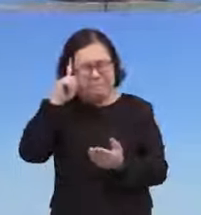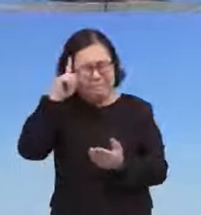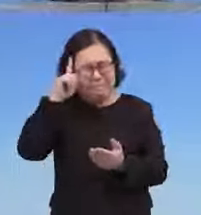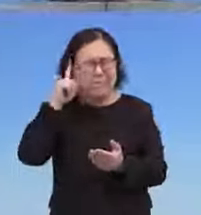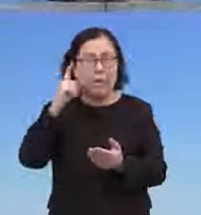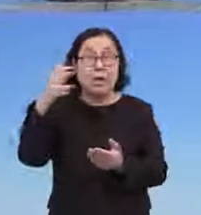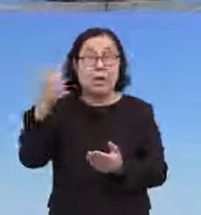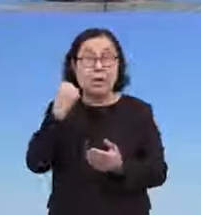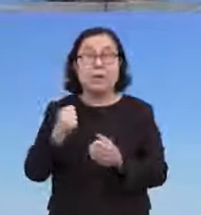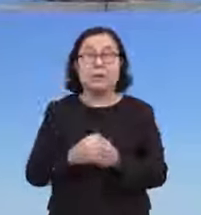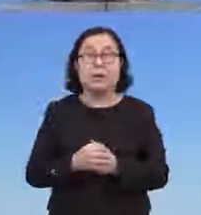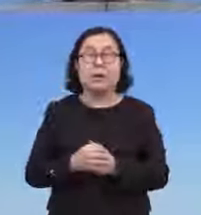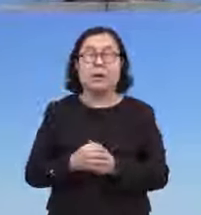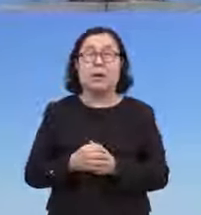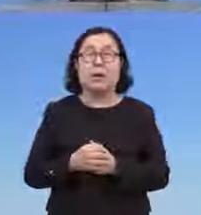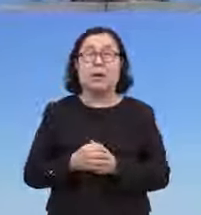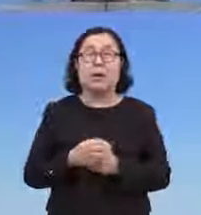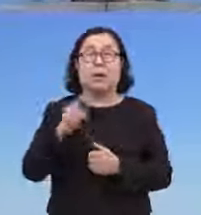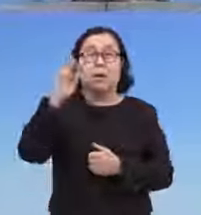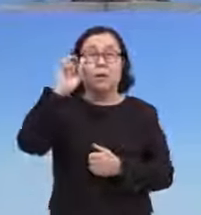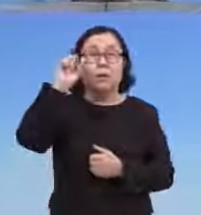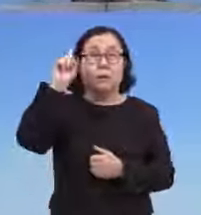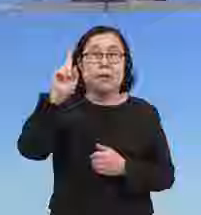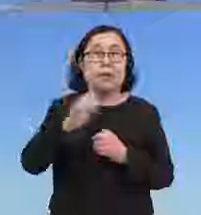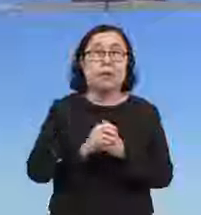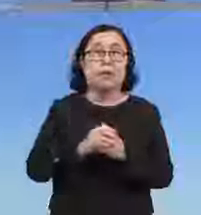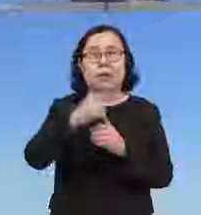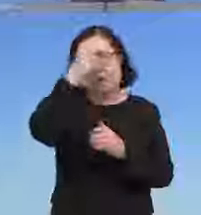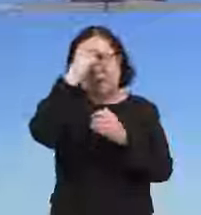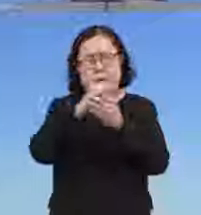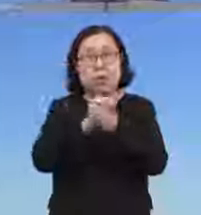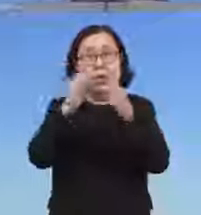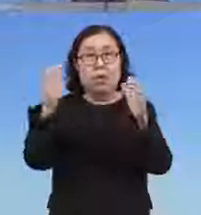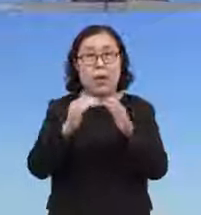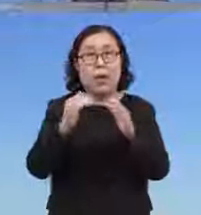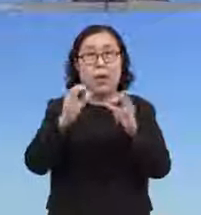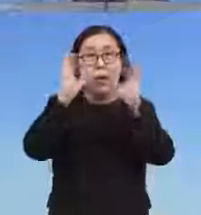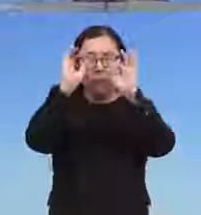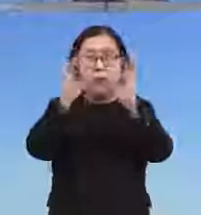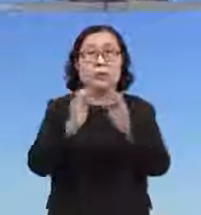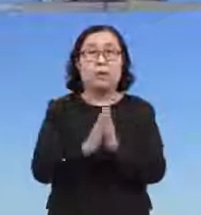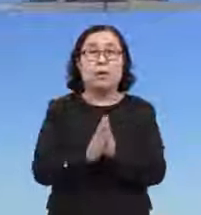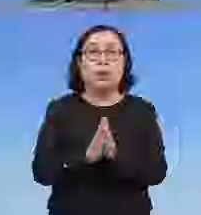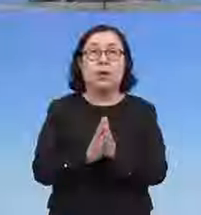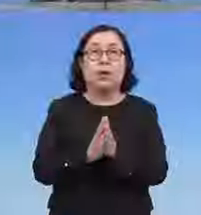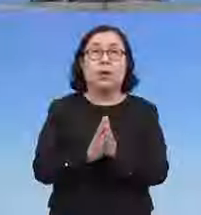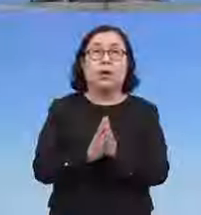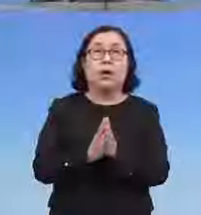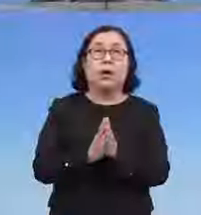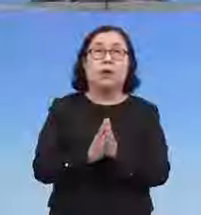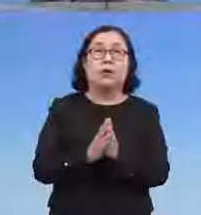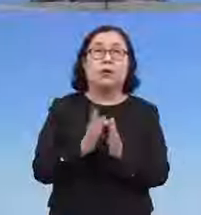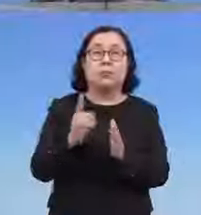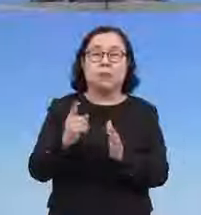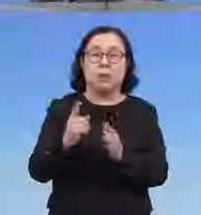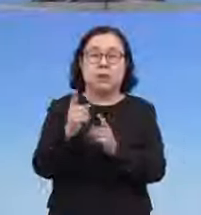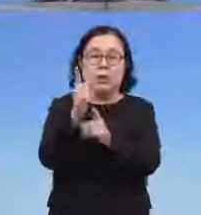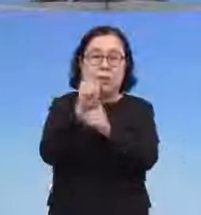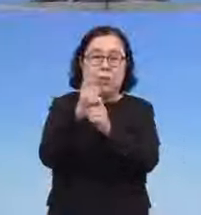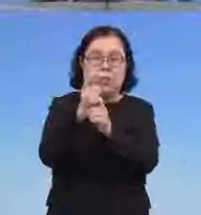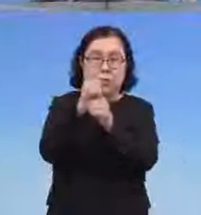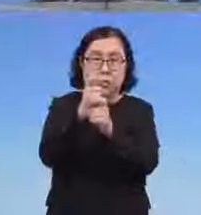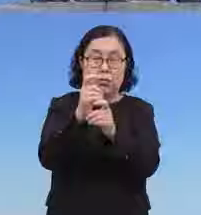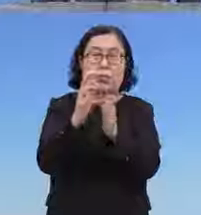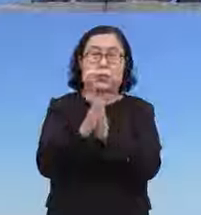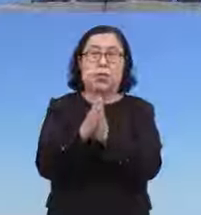쓰고, 우리 지금 21일 기도회에 그 느헤미야를 한번 보세요. 그 대적하는 것들이 뭐라고 찝쩍거리고